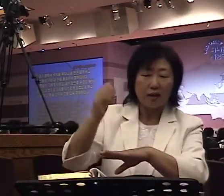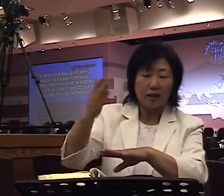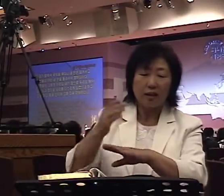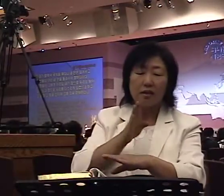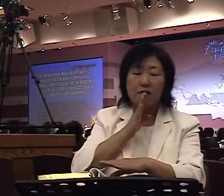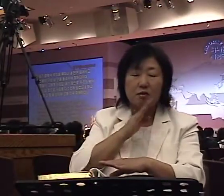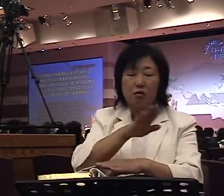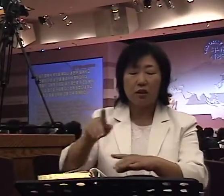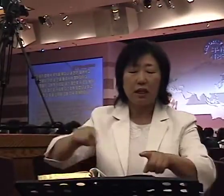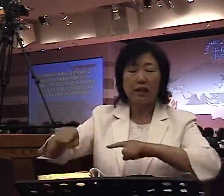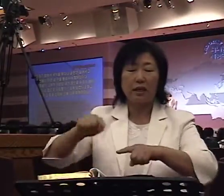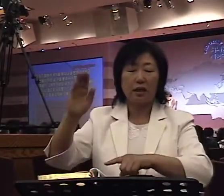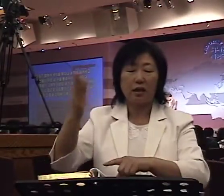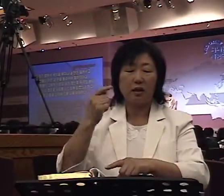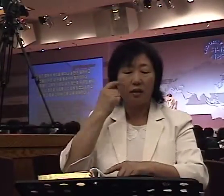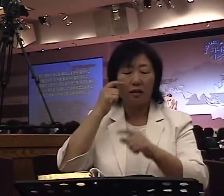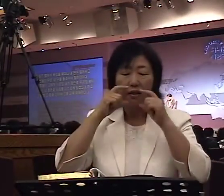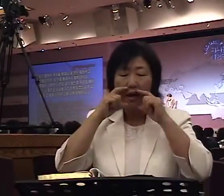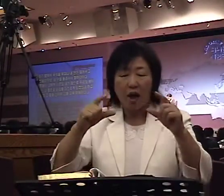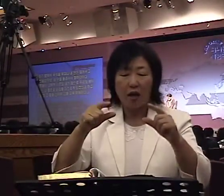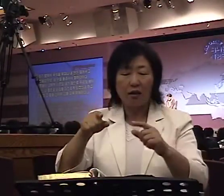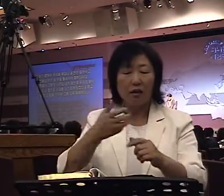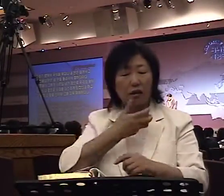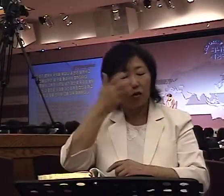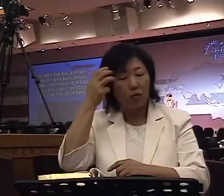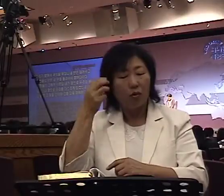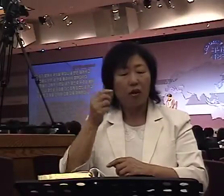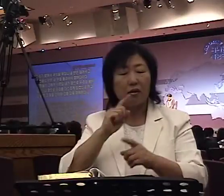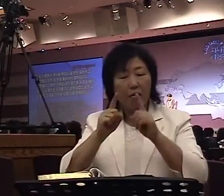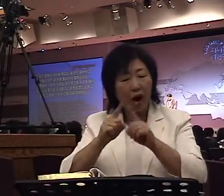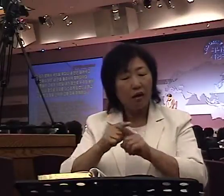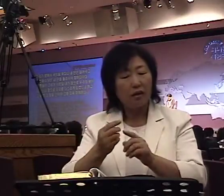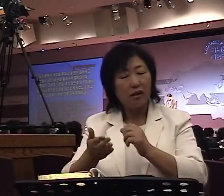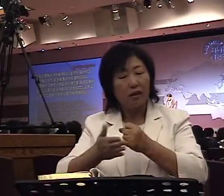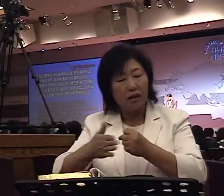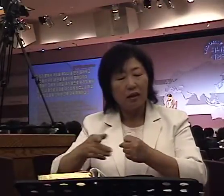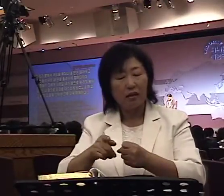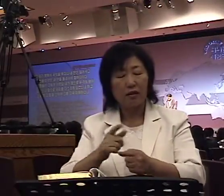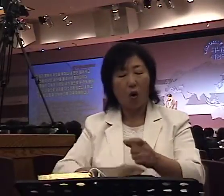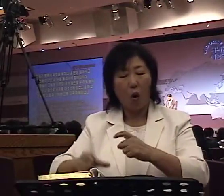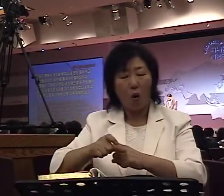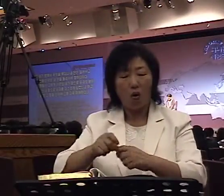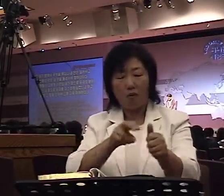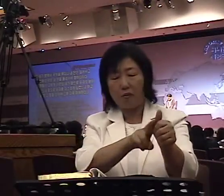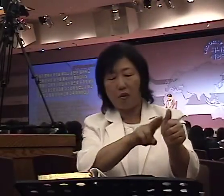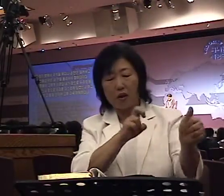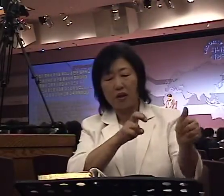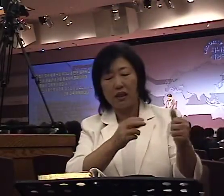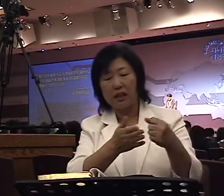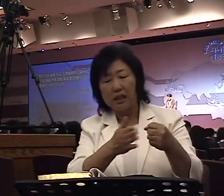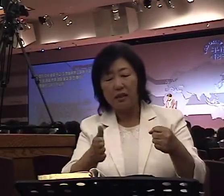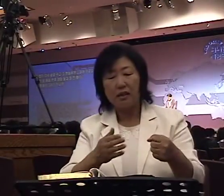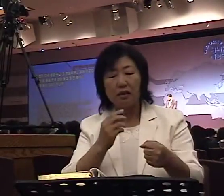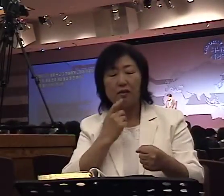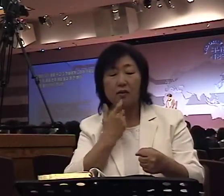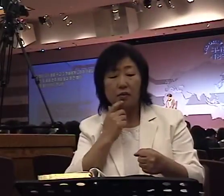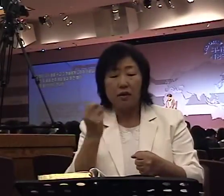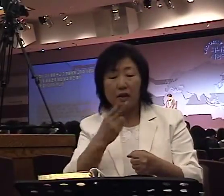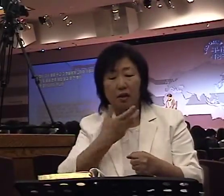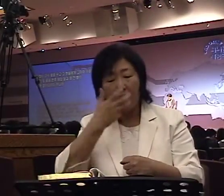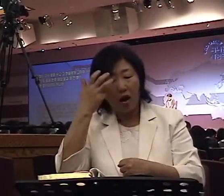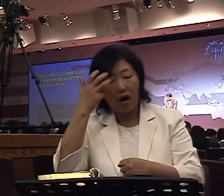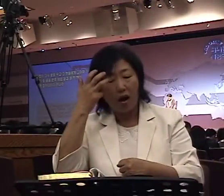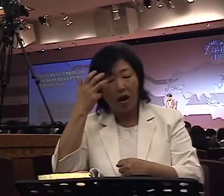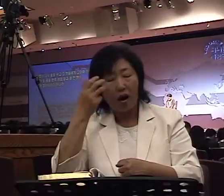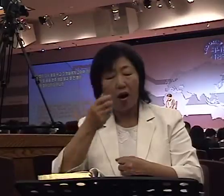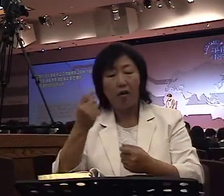참으로 우리를 다스리게 되겠느냐 하고 그 꿈과 그 말을 인하여 그를 더욱 미워하더니 요셉이 다시 꿈을